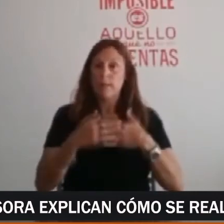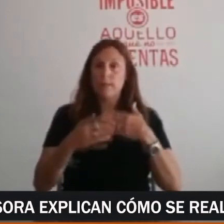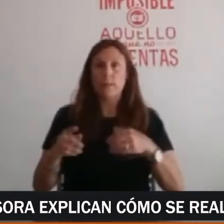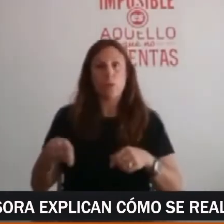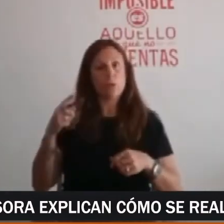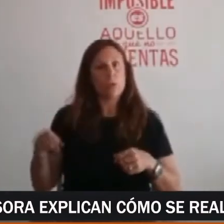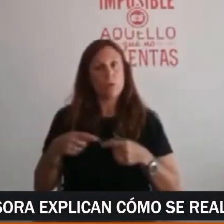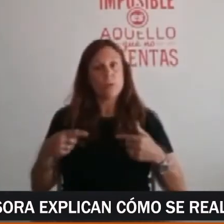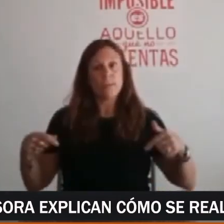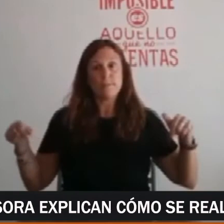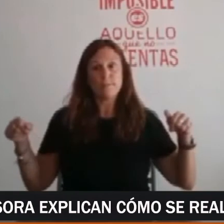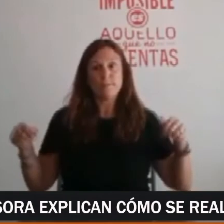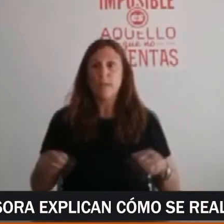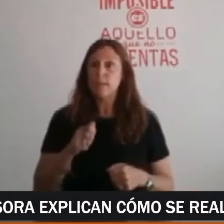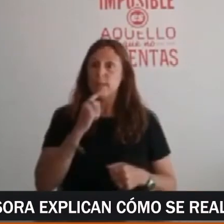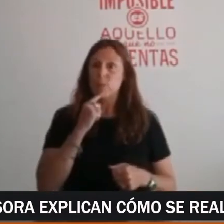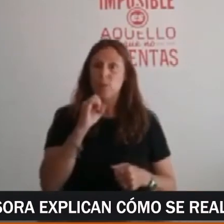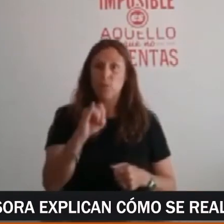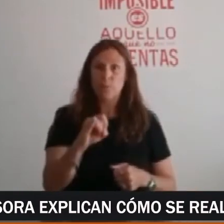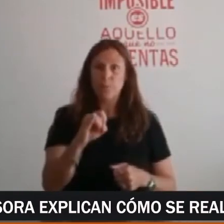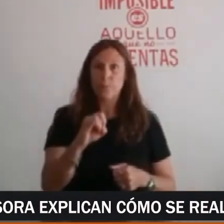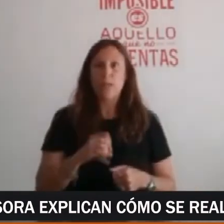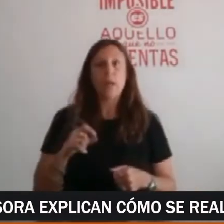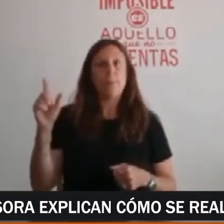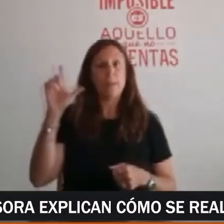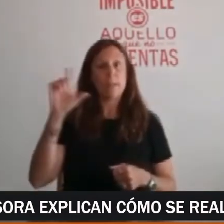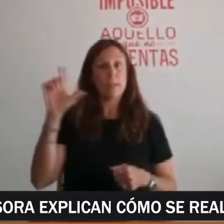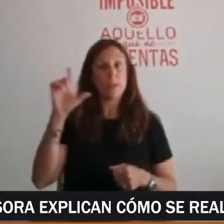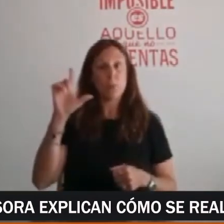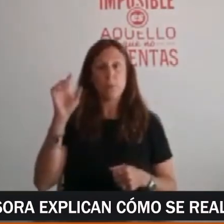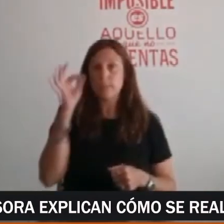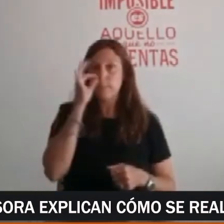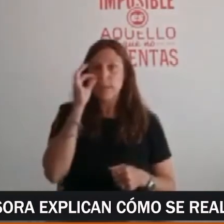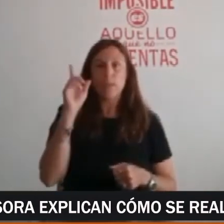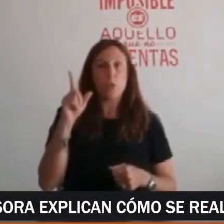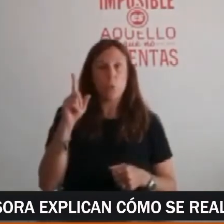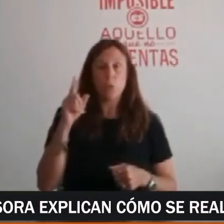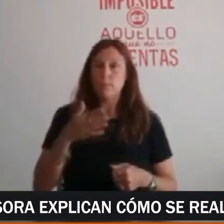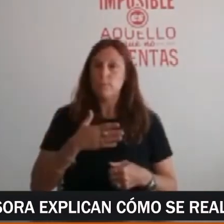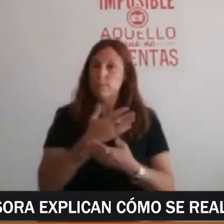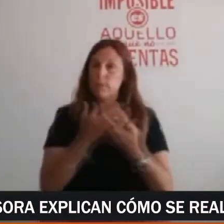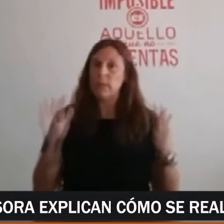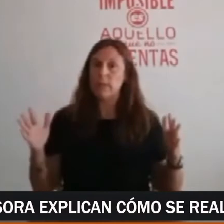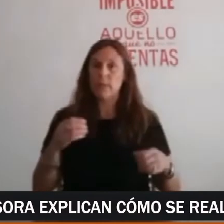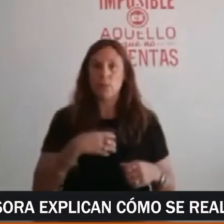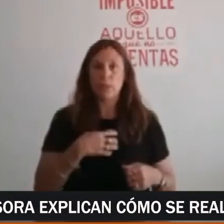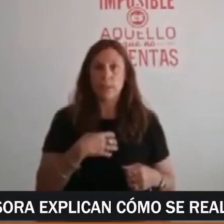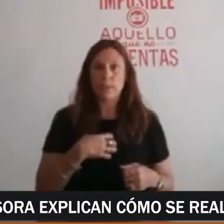tu comunidad, entre otras cosas, te cuento que a partir del lunes 21, Día